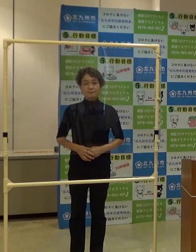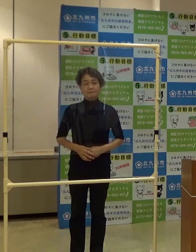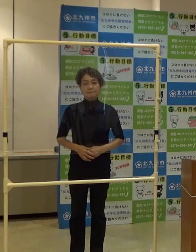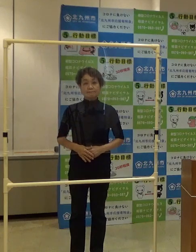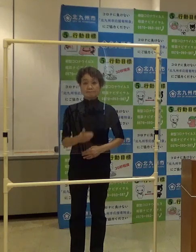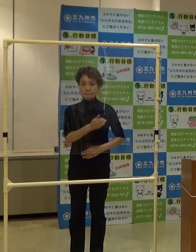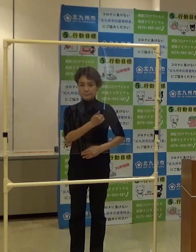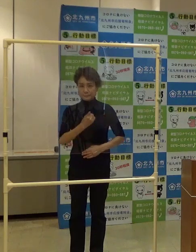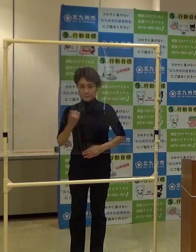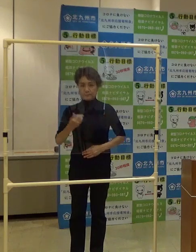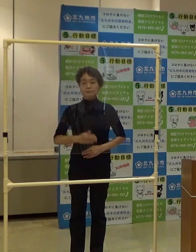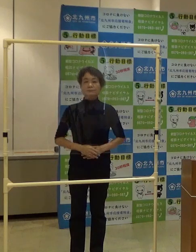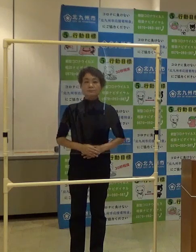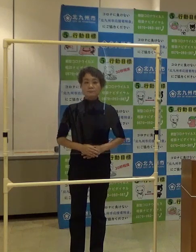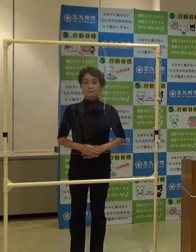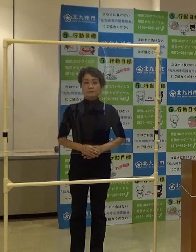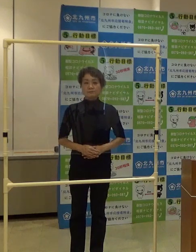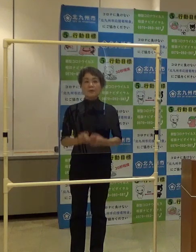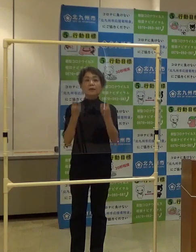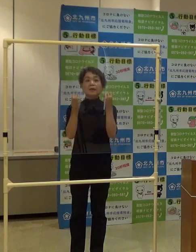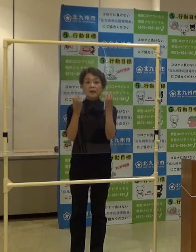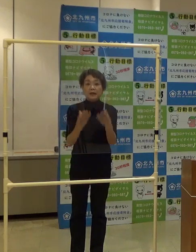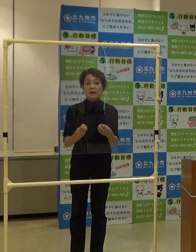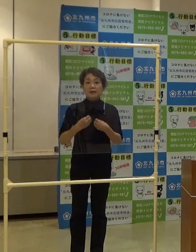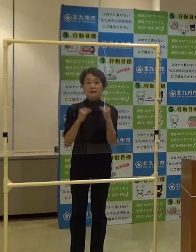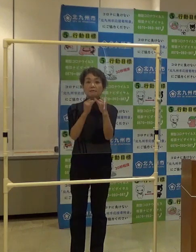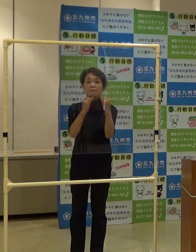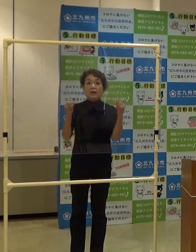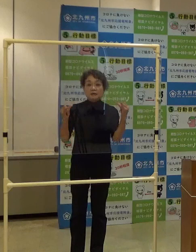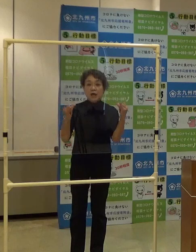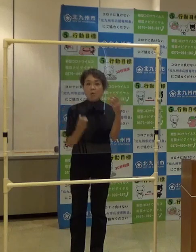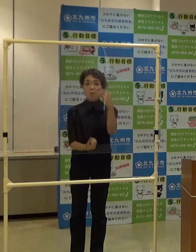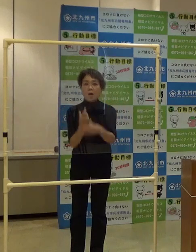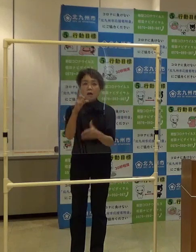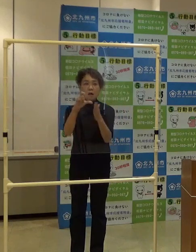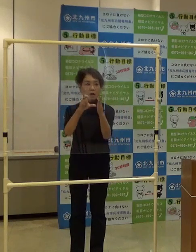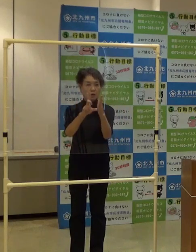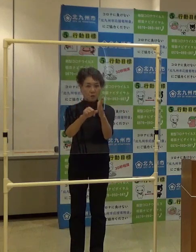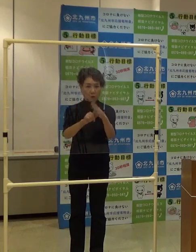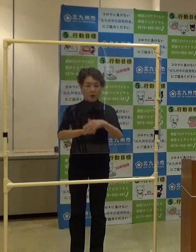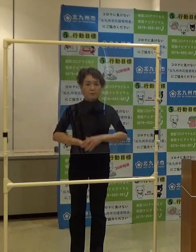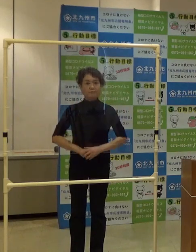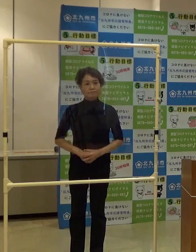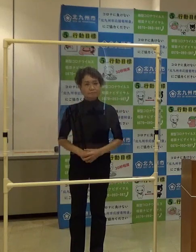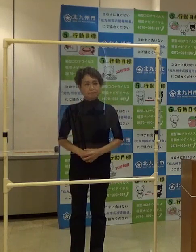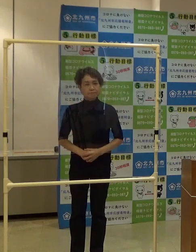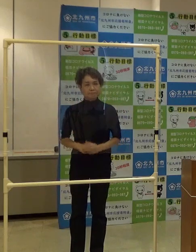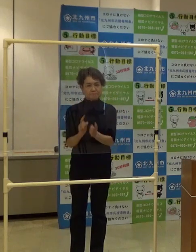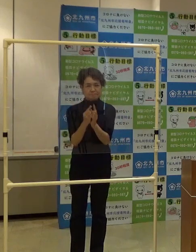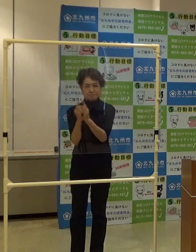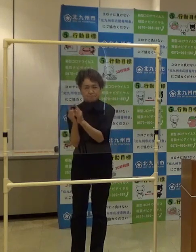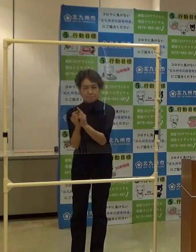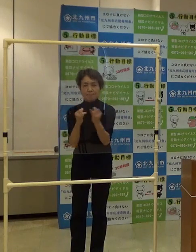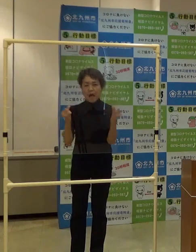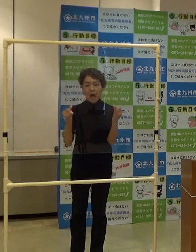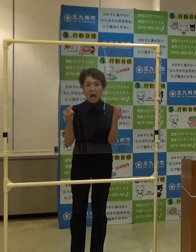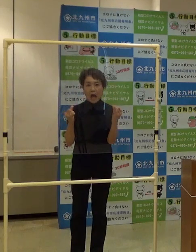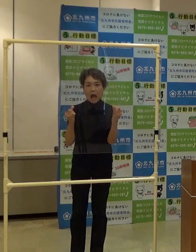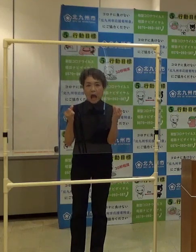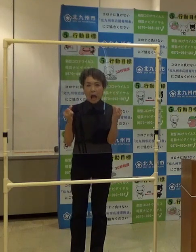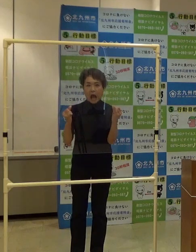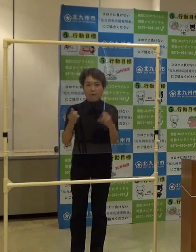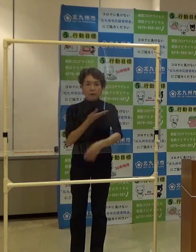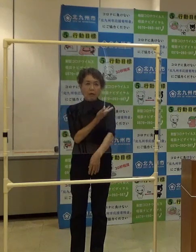また私どもそれぞれ新規の感染者が出ますと、濃厚接触者あるいは感染経